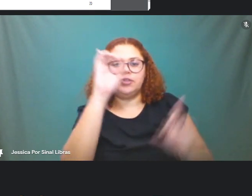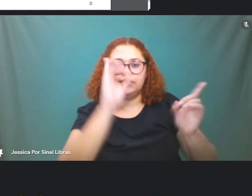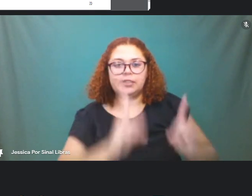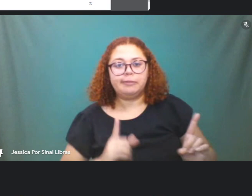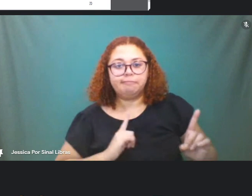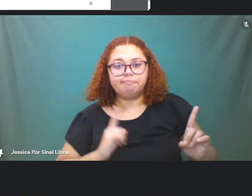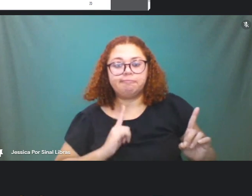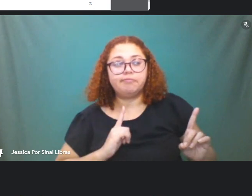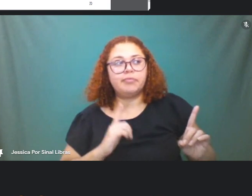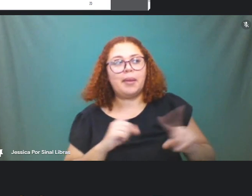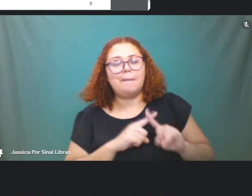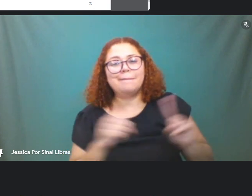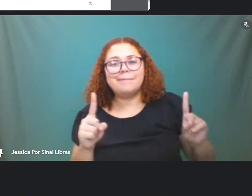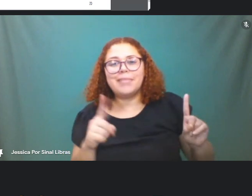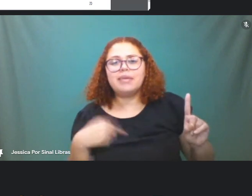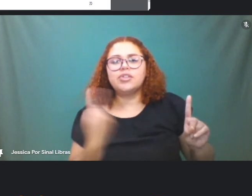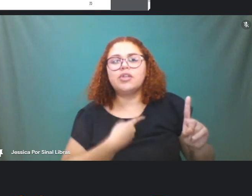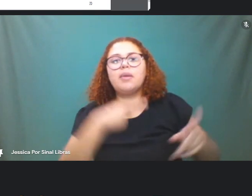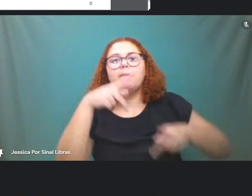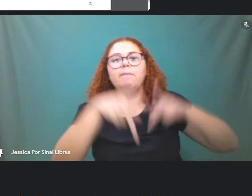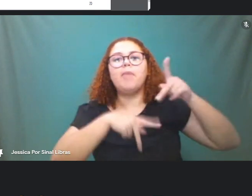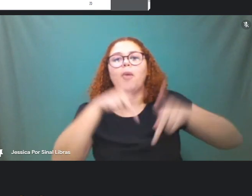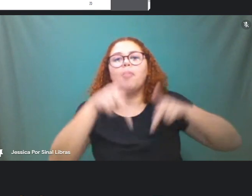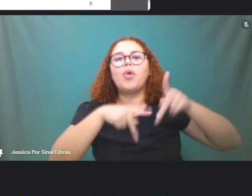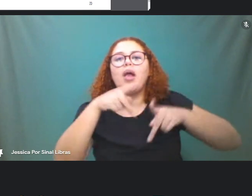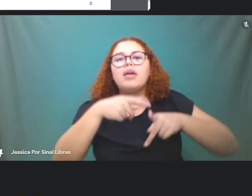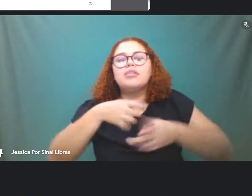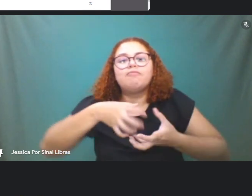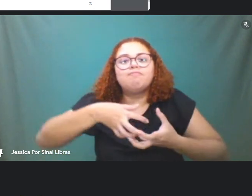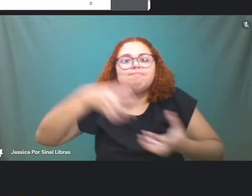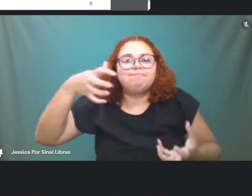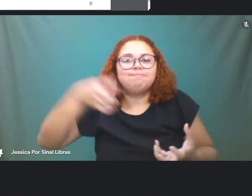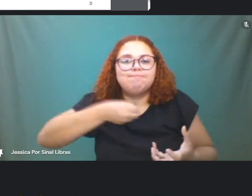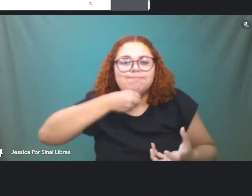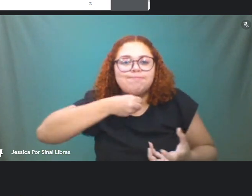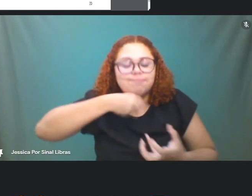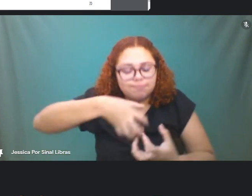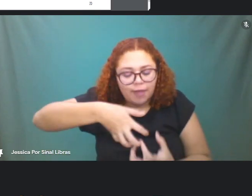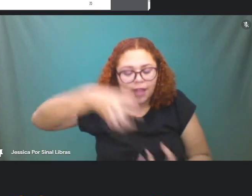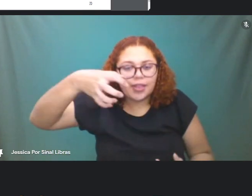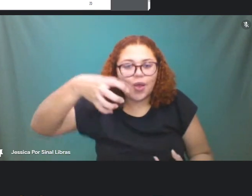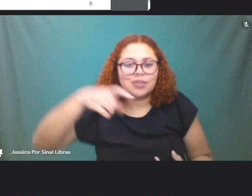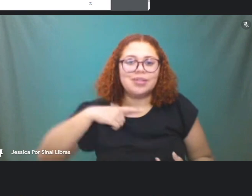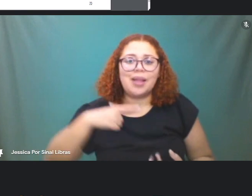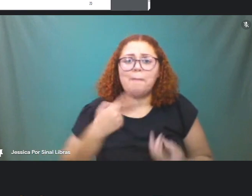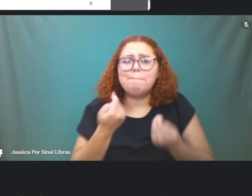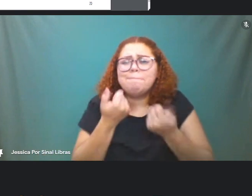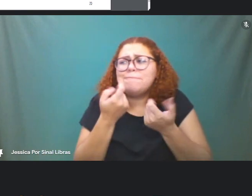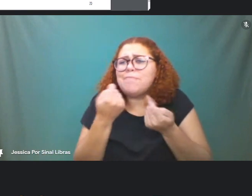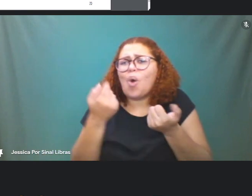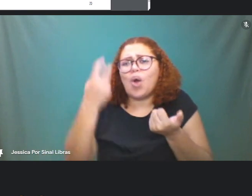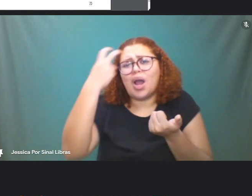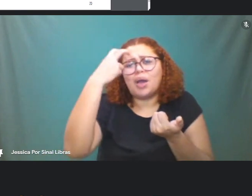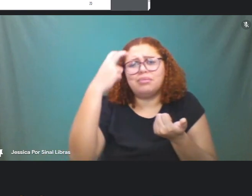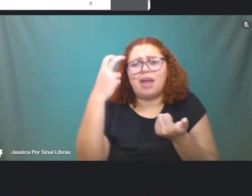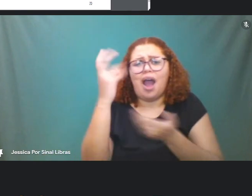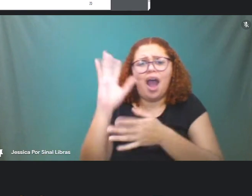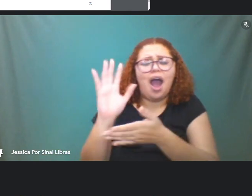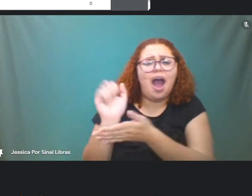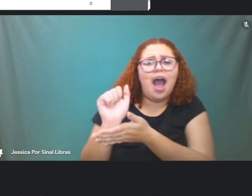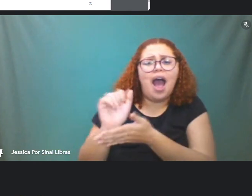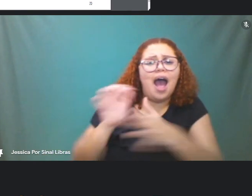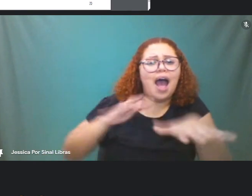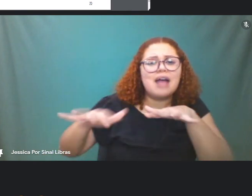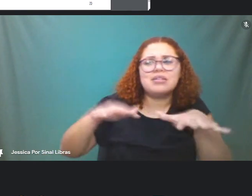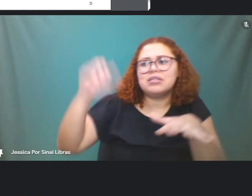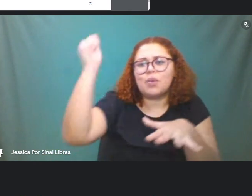deficiência, mas e a nossa população idosa, gente? Existem poucas atividades culturais exclusivas para pessoas idosas. E as